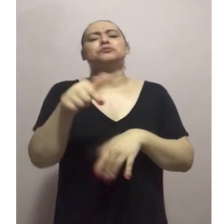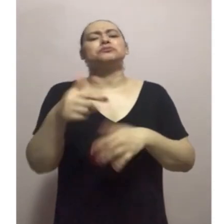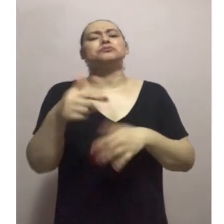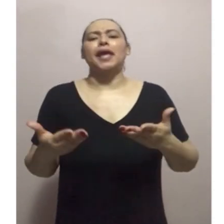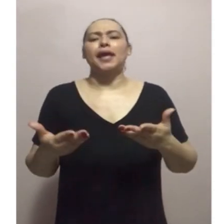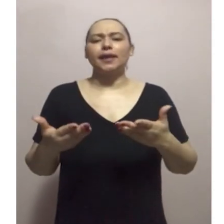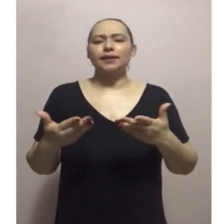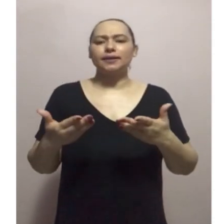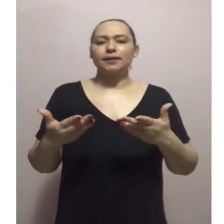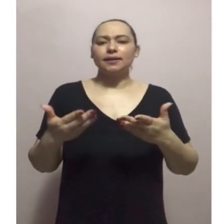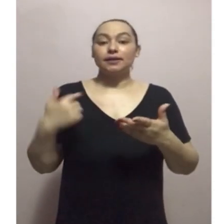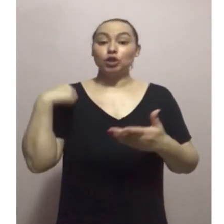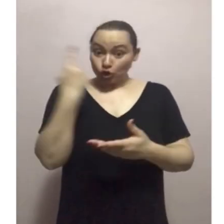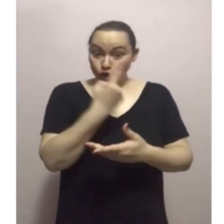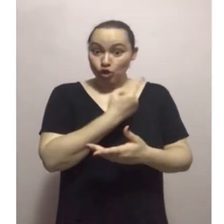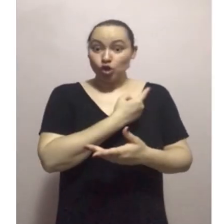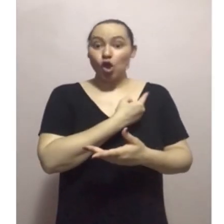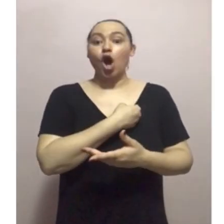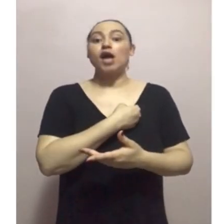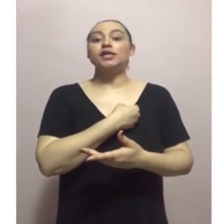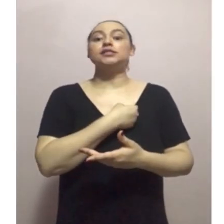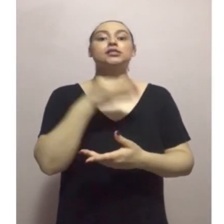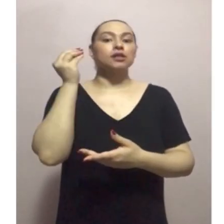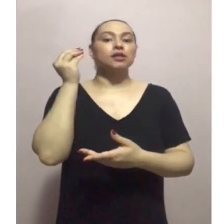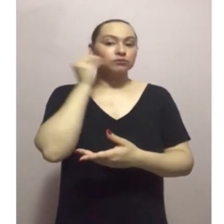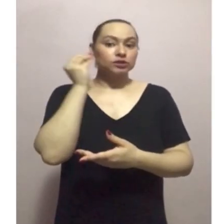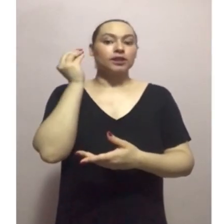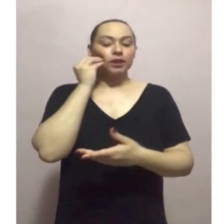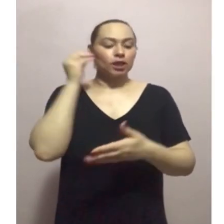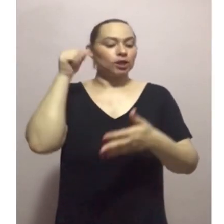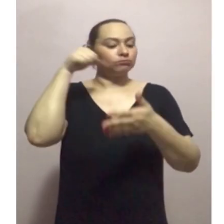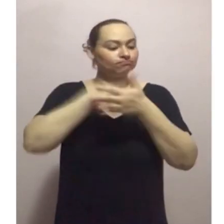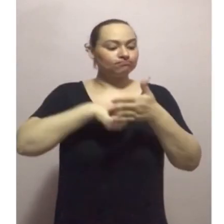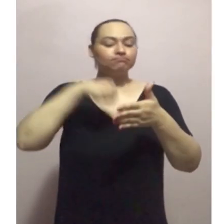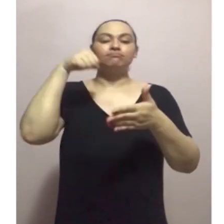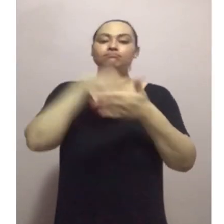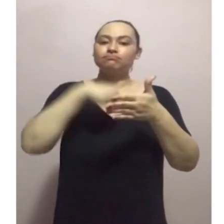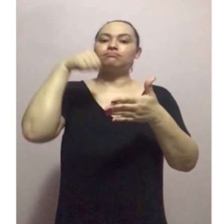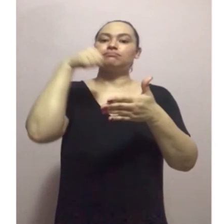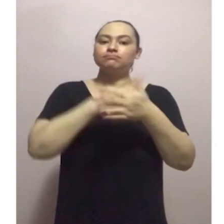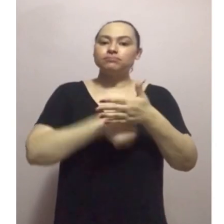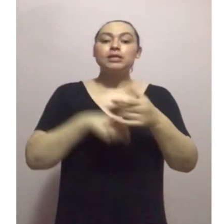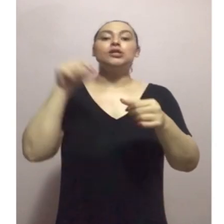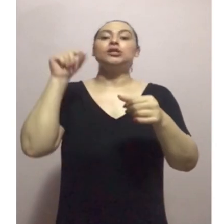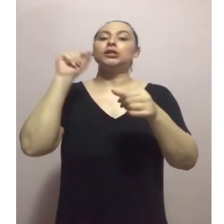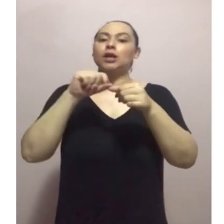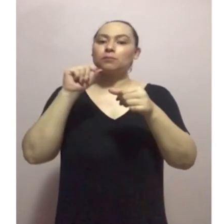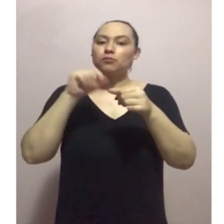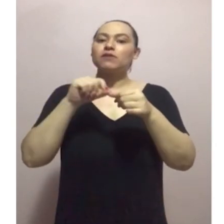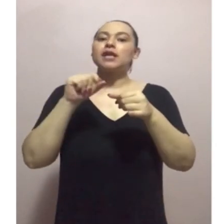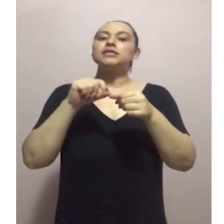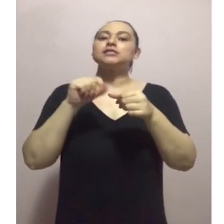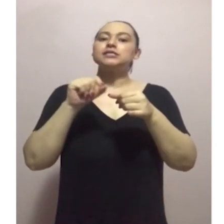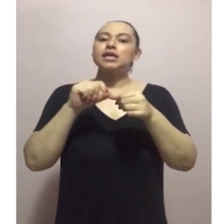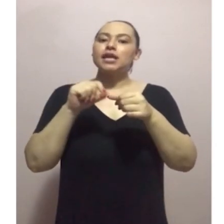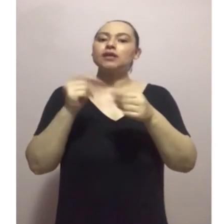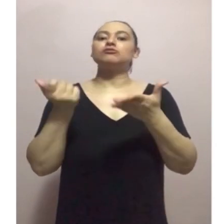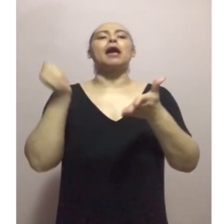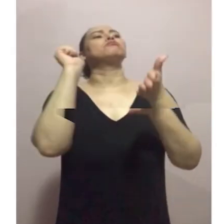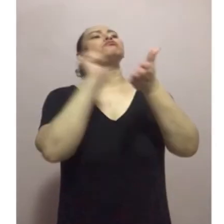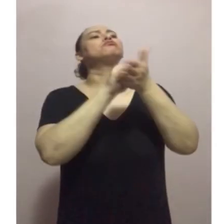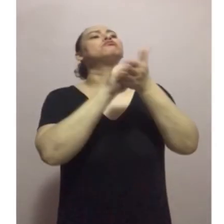faz presente, a gente está se fazendo presente e a gente vai lá, vai bater